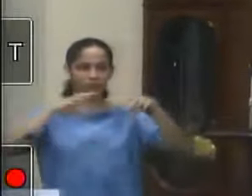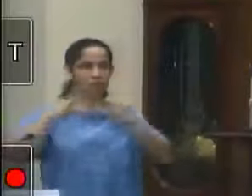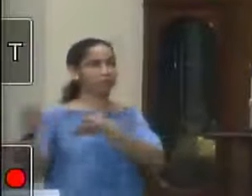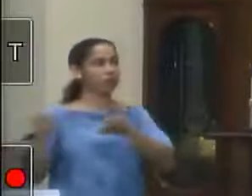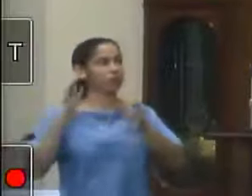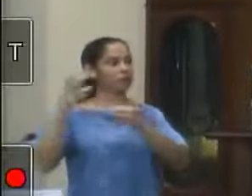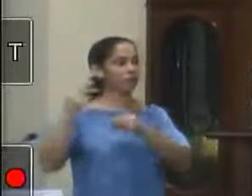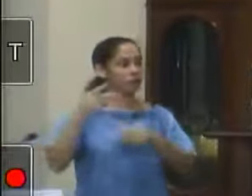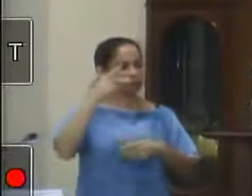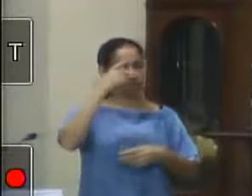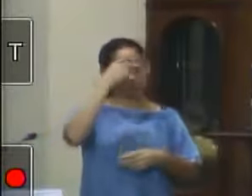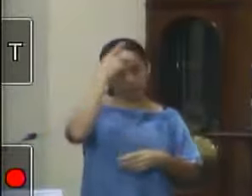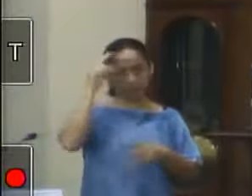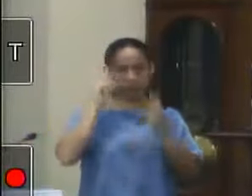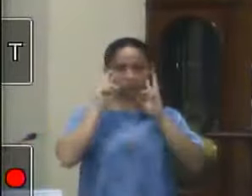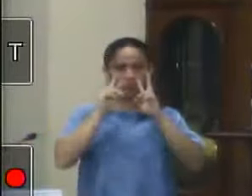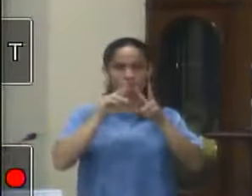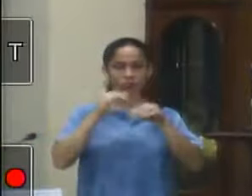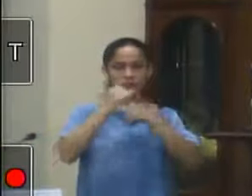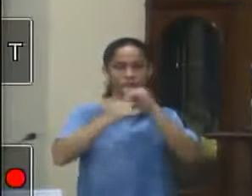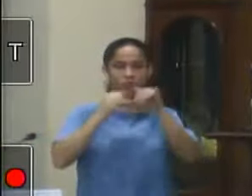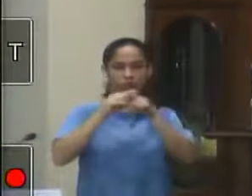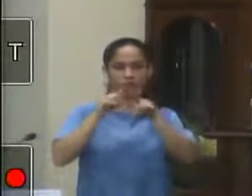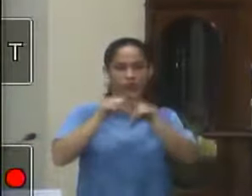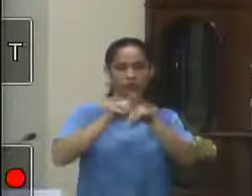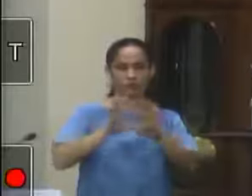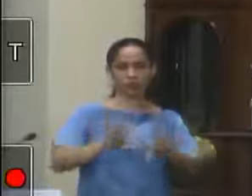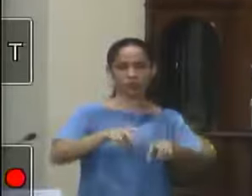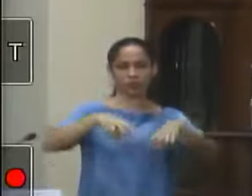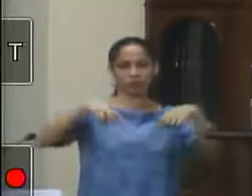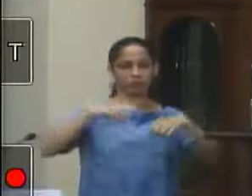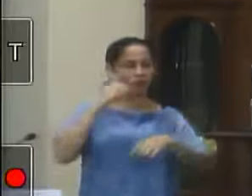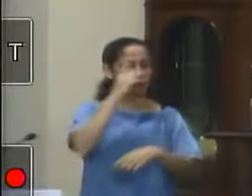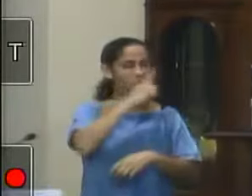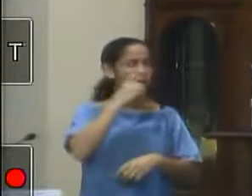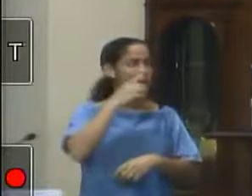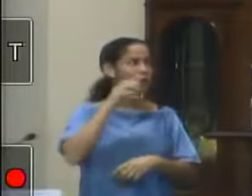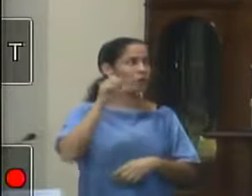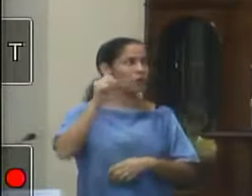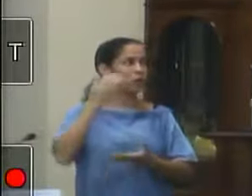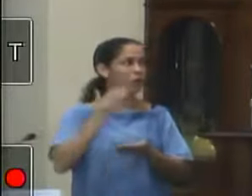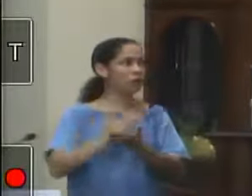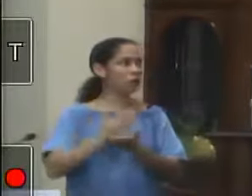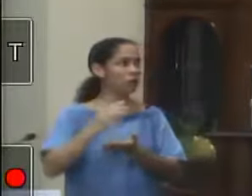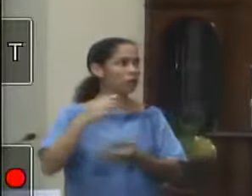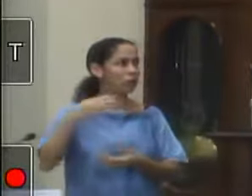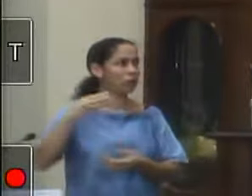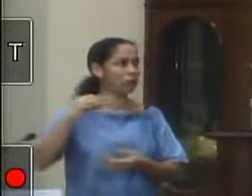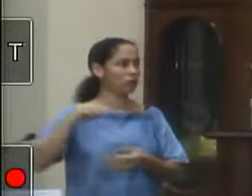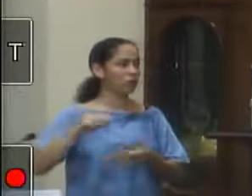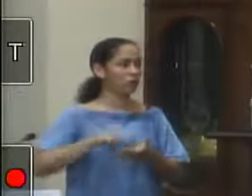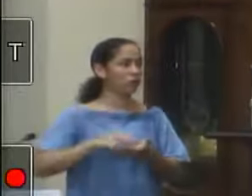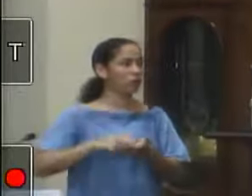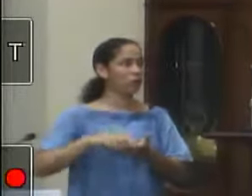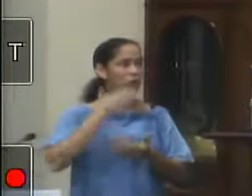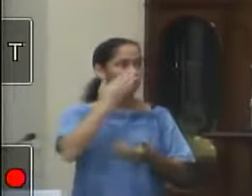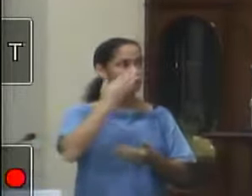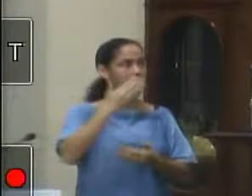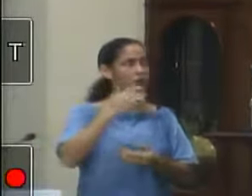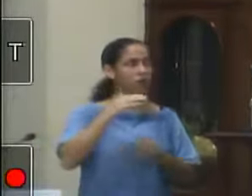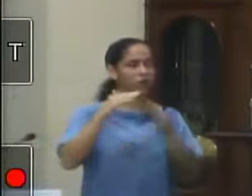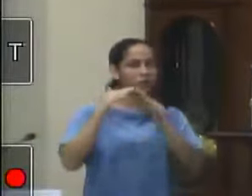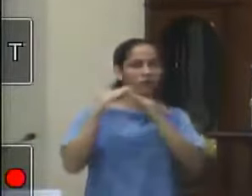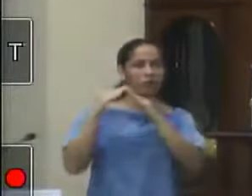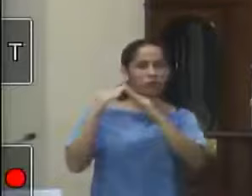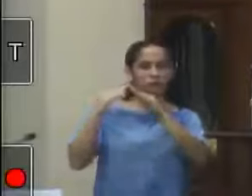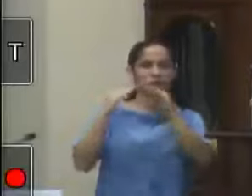nossos pares, a todos que nos assistem, para que nesse domingo, às 8:30 da manhã, lá na feira, em frente ao galpão da feira,